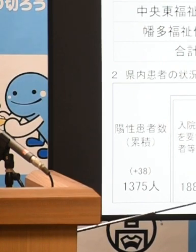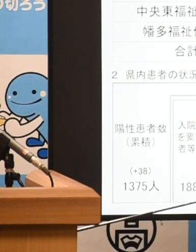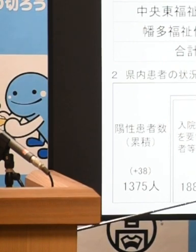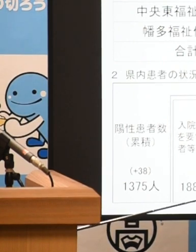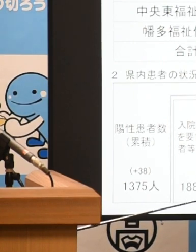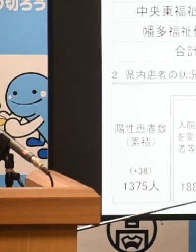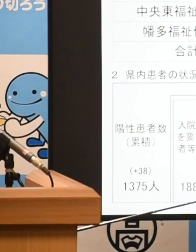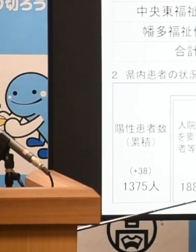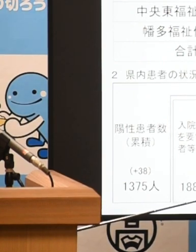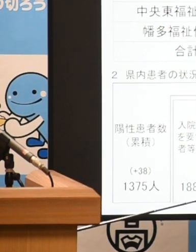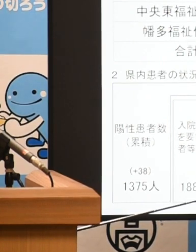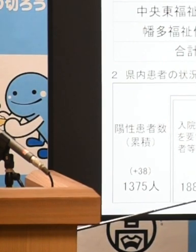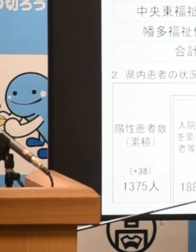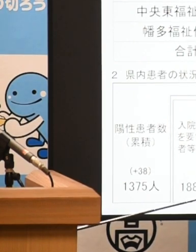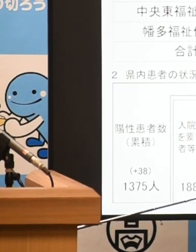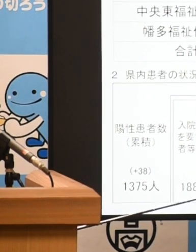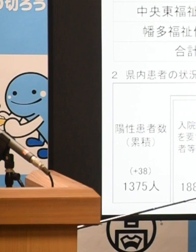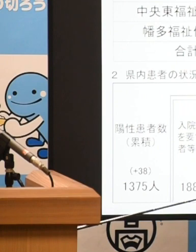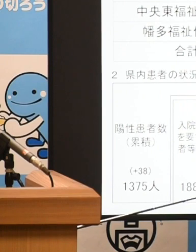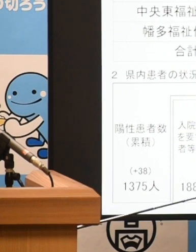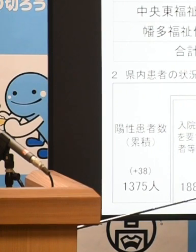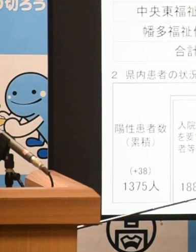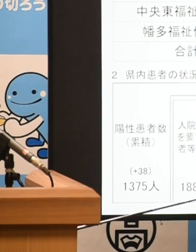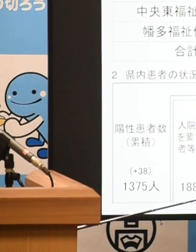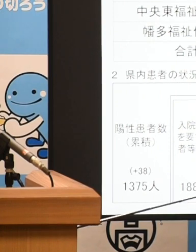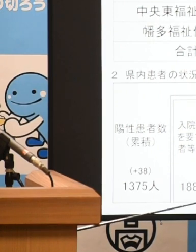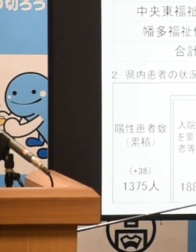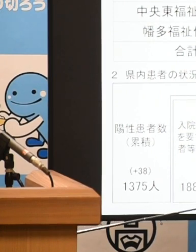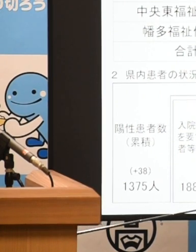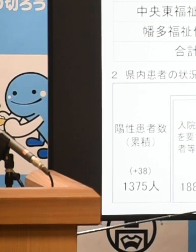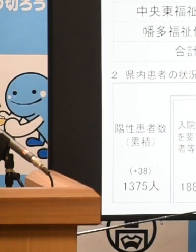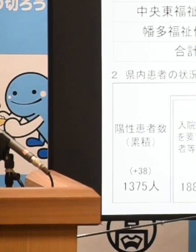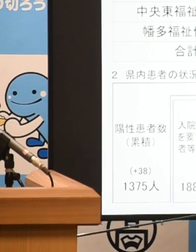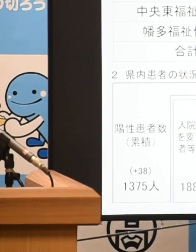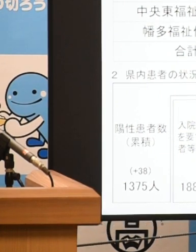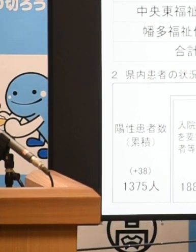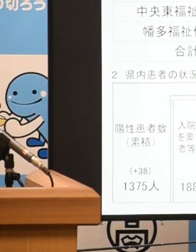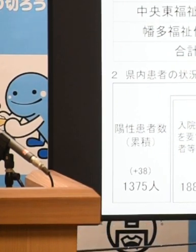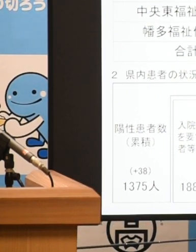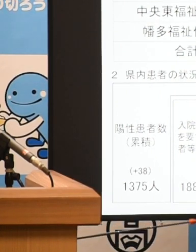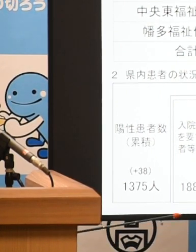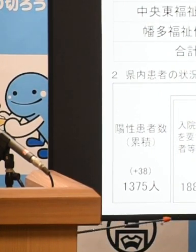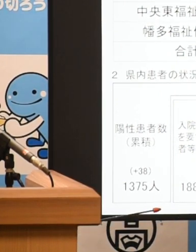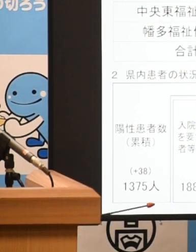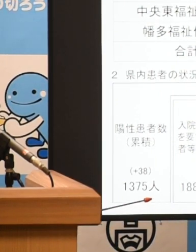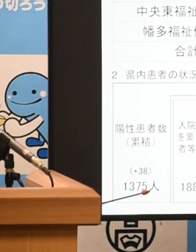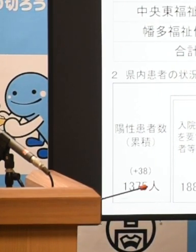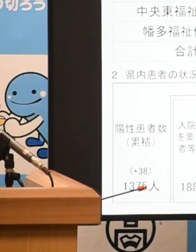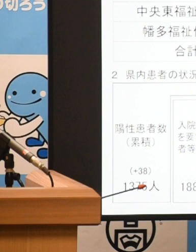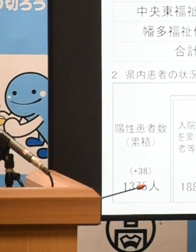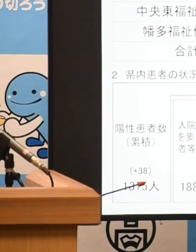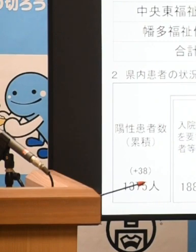の感染という事例が多いというふうに報告を受けております。そして県内患者の状況であります。